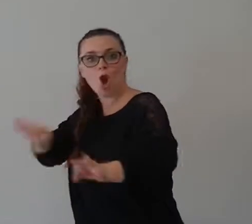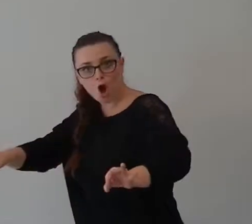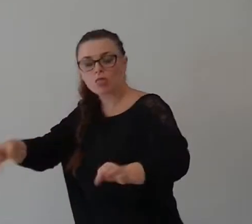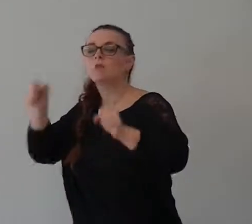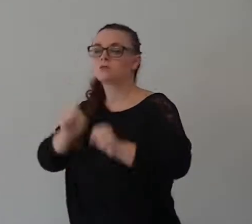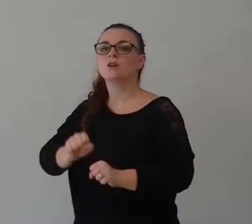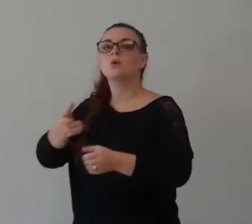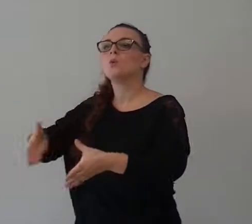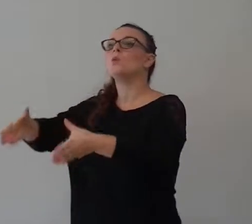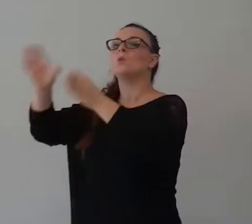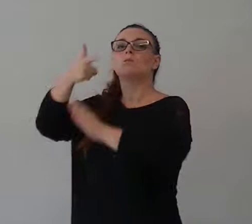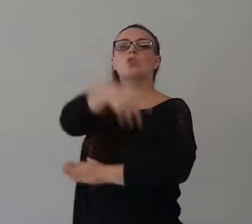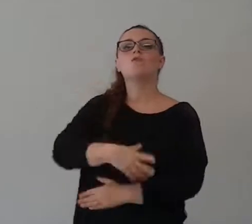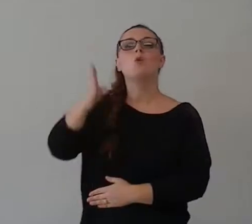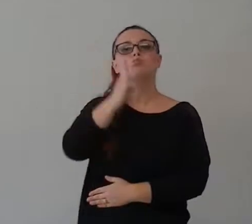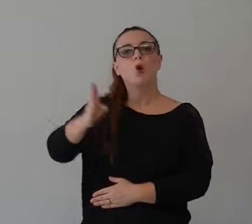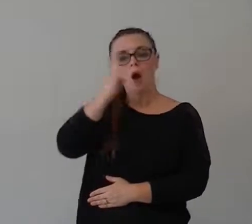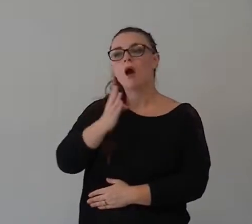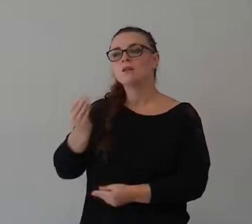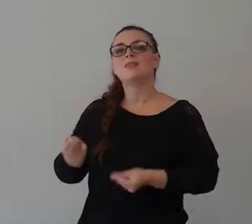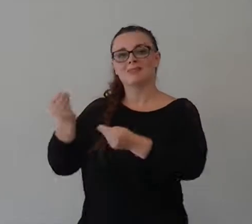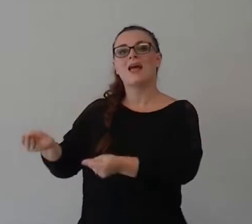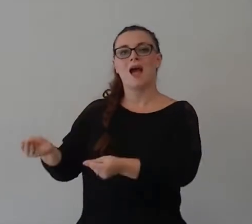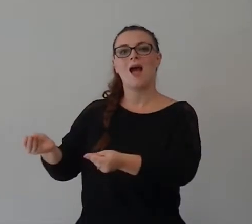aveva l'autorizzazione, aveva lasciato passare il tesserino,